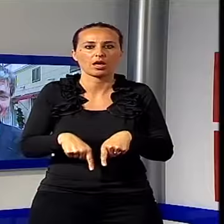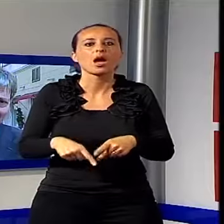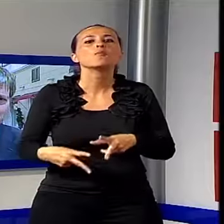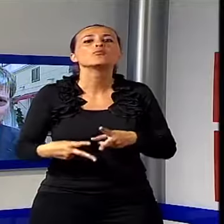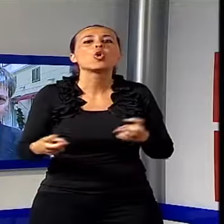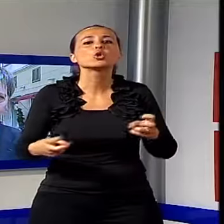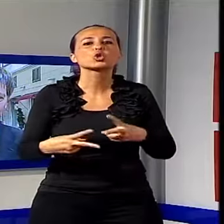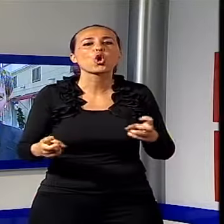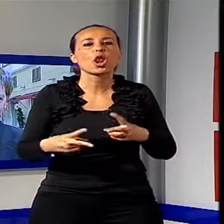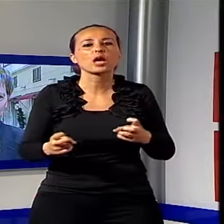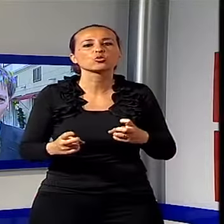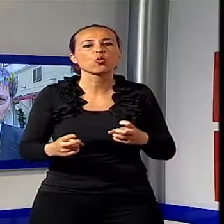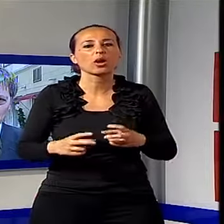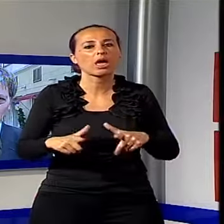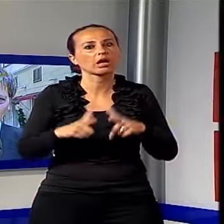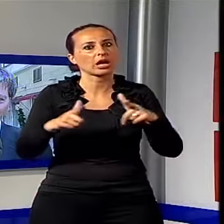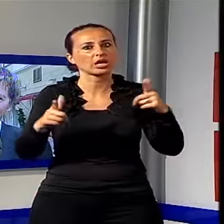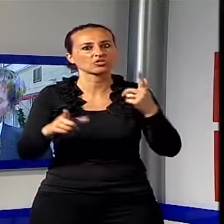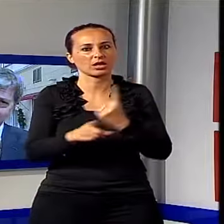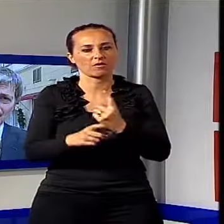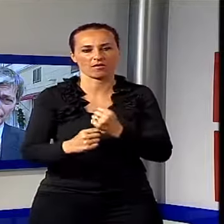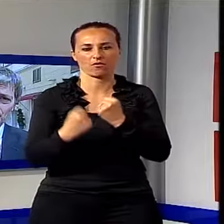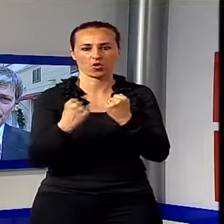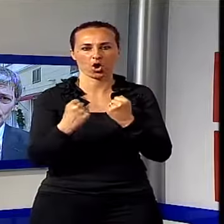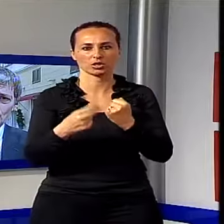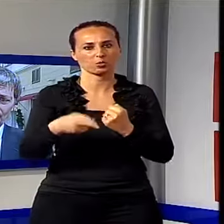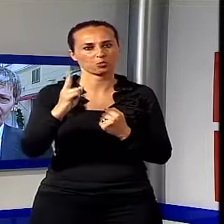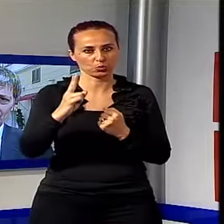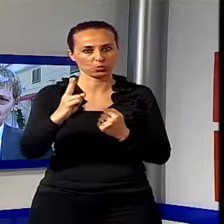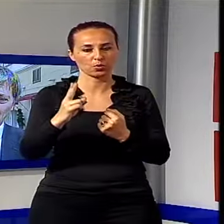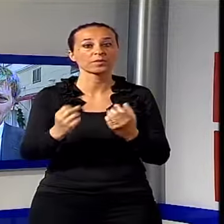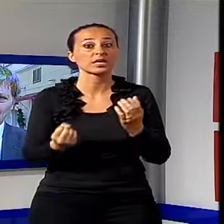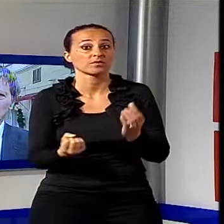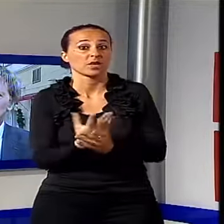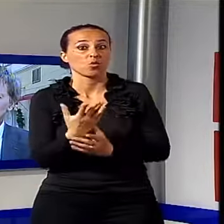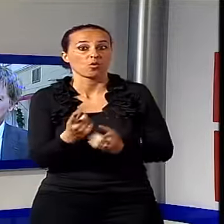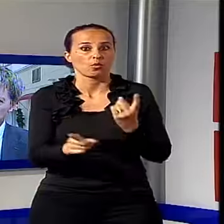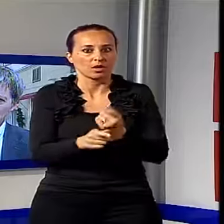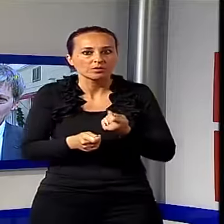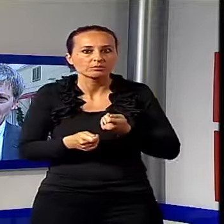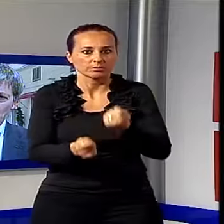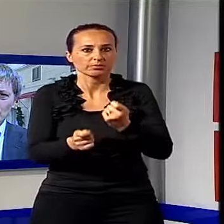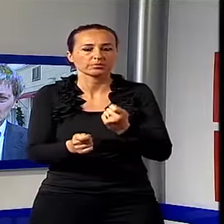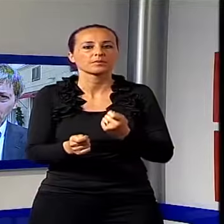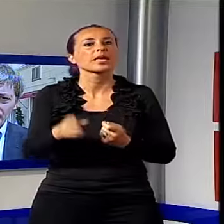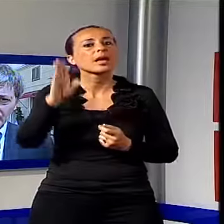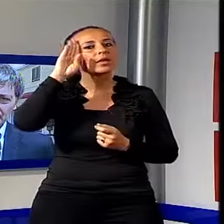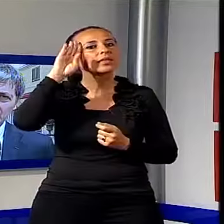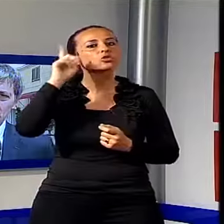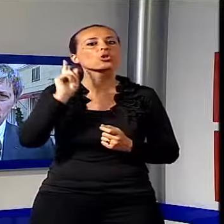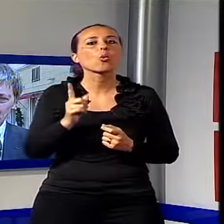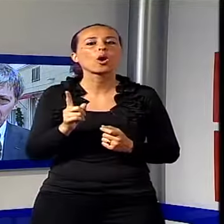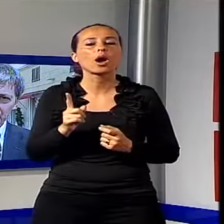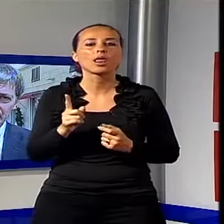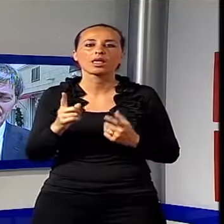crescita, dello sviluppo e stare attenti soprattutto al fatto che non ci sia un impoverimento dei paesi